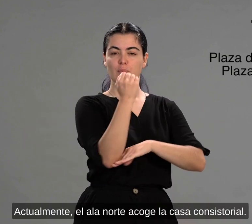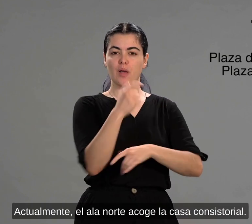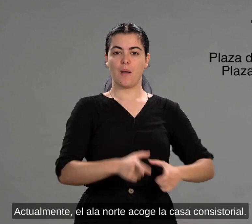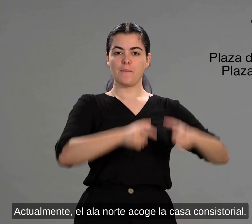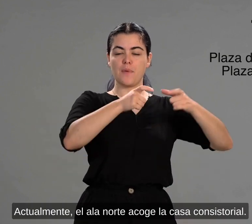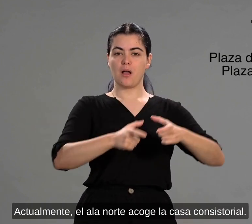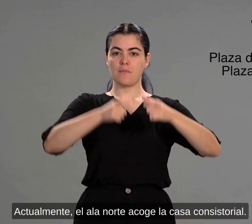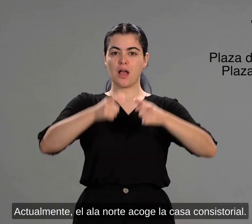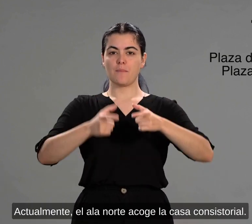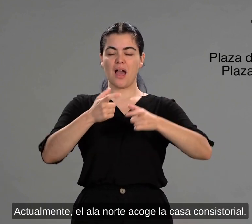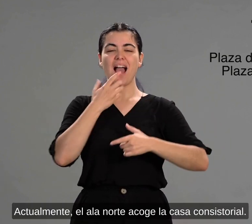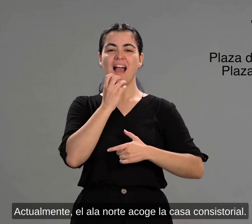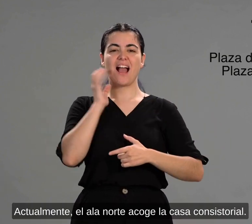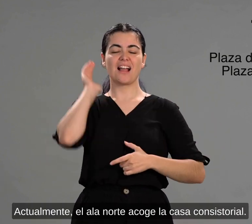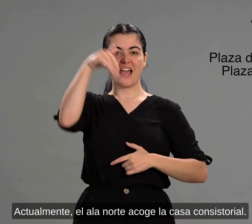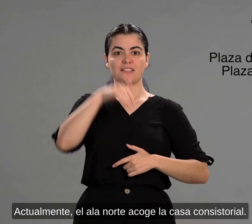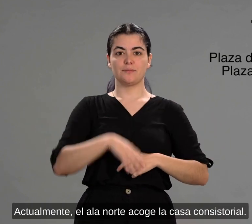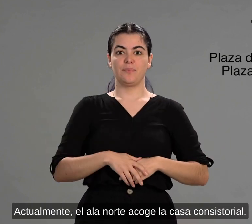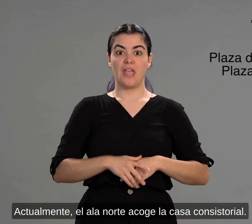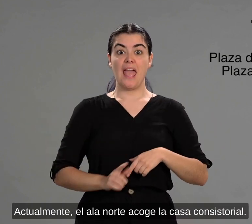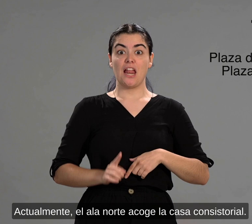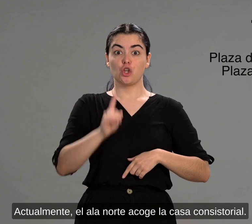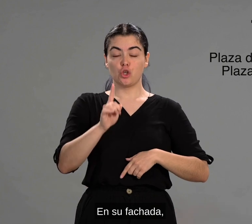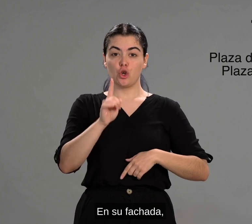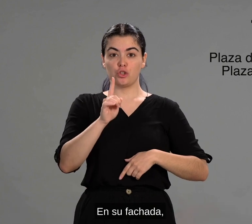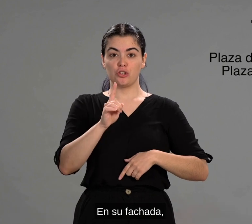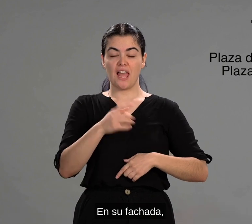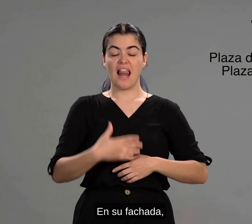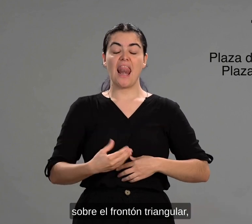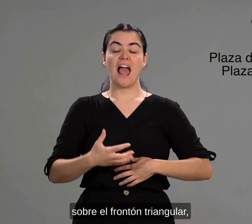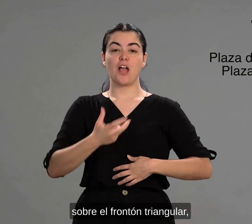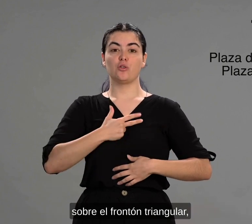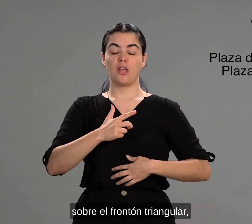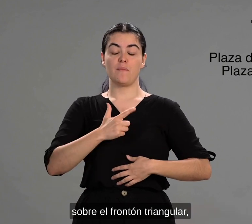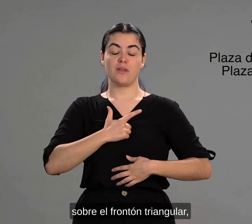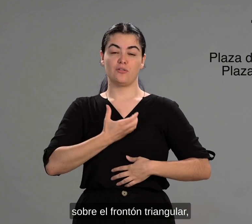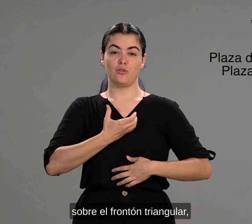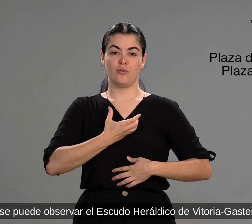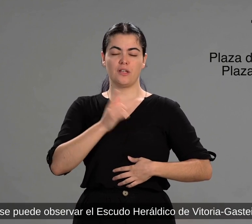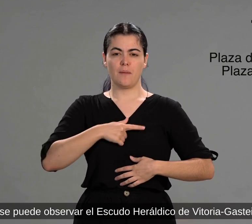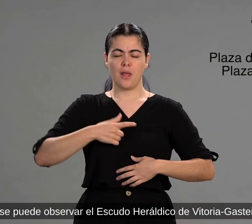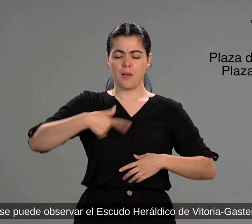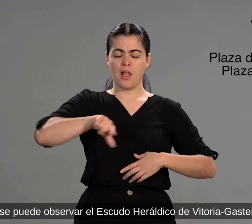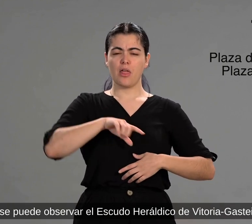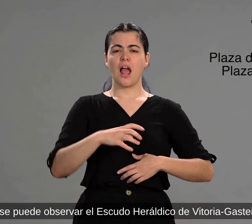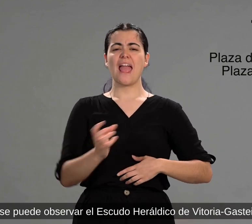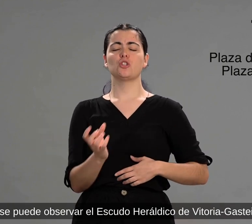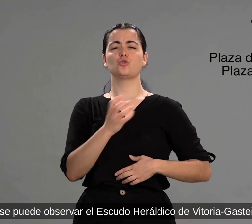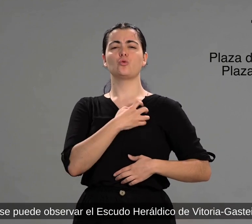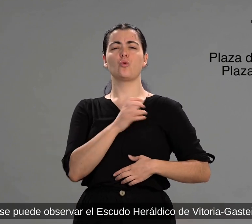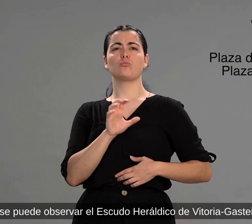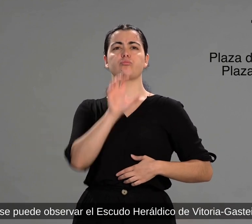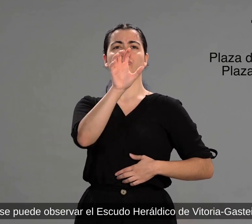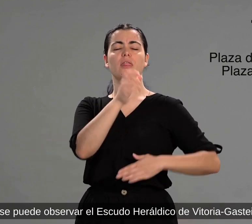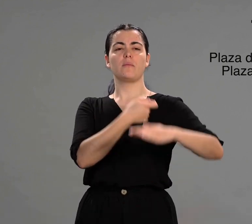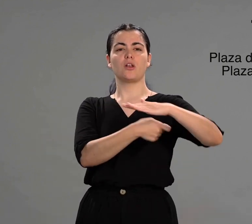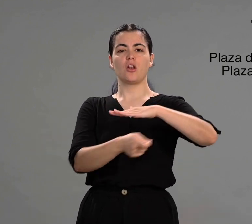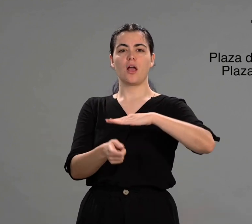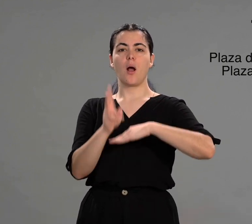Actualmente, el ala norte acoge la Casa Consistorial. En su fachada sobre el frontón triangular se puede observar el escudo heráldico de Vitoria-Gasteiz.